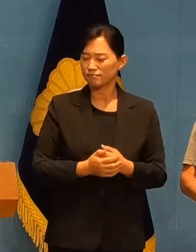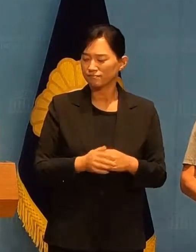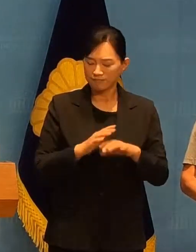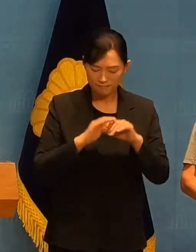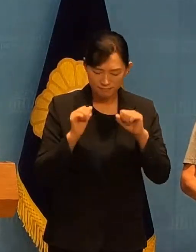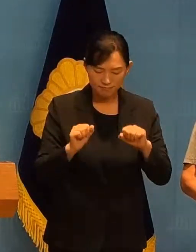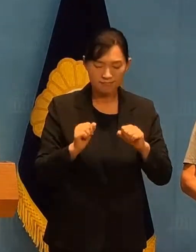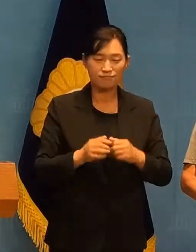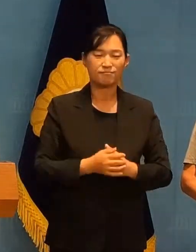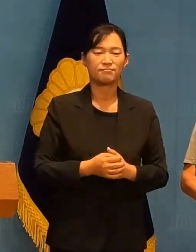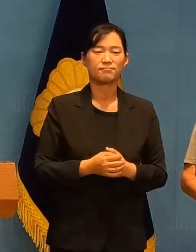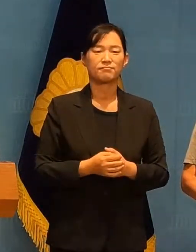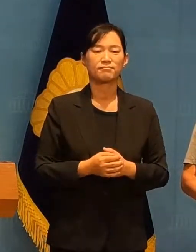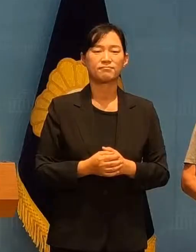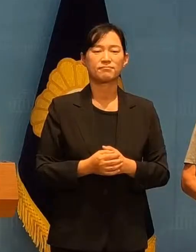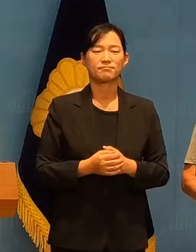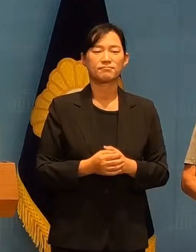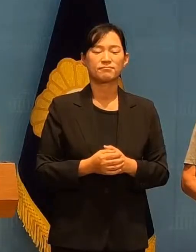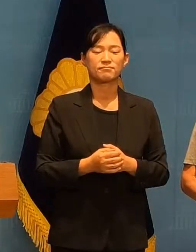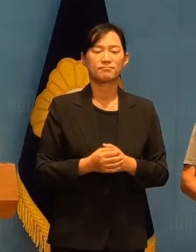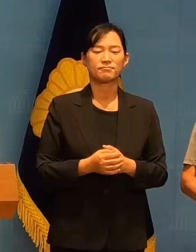안녕하십니까.